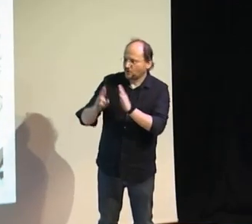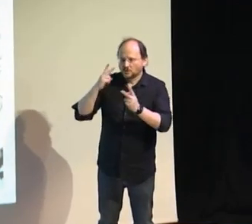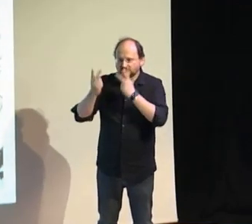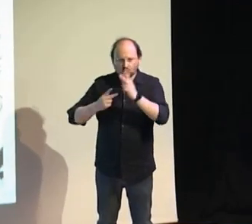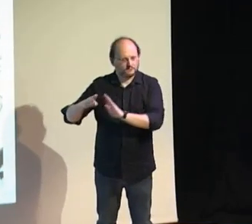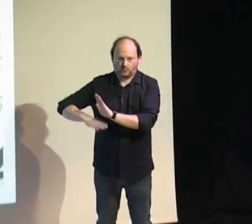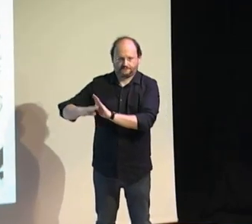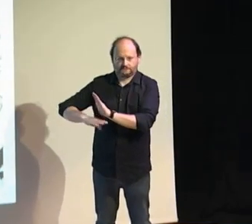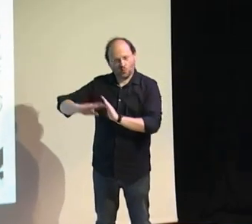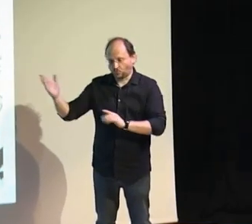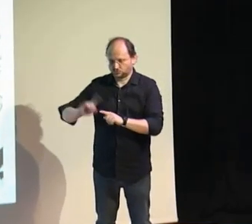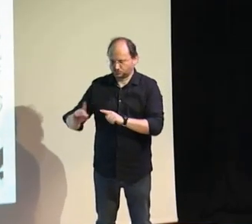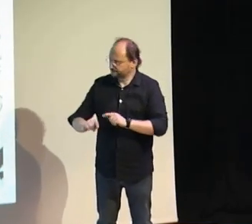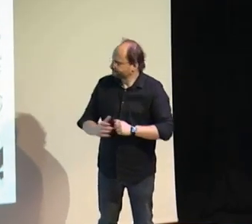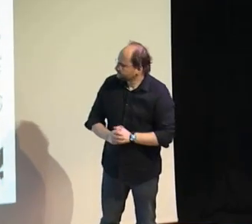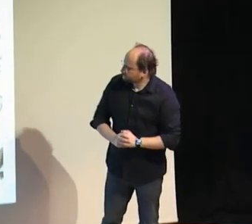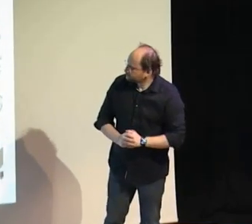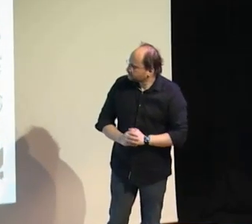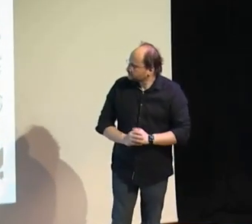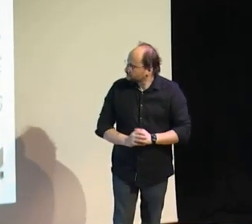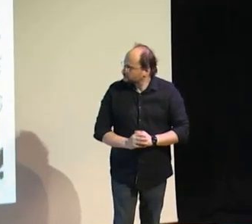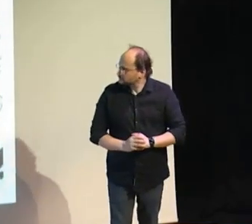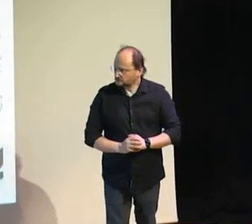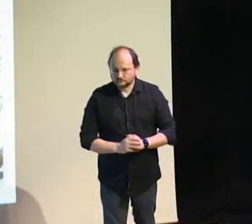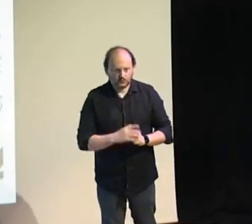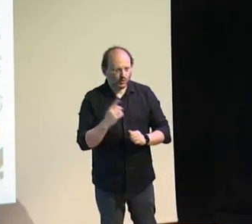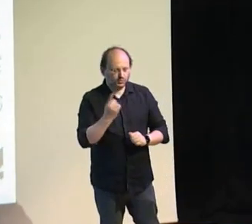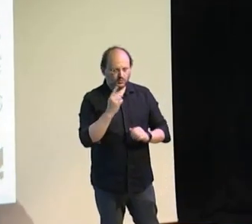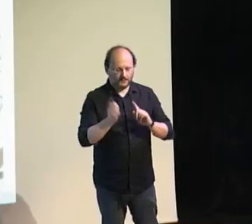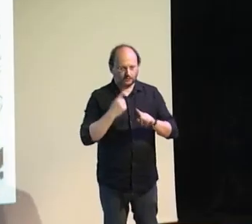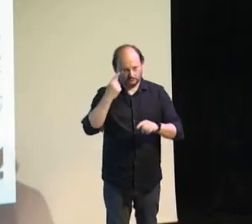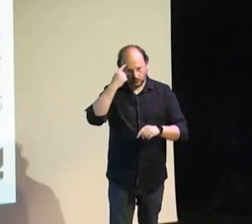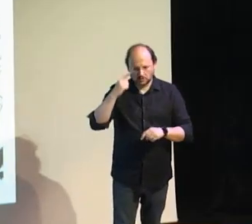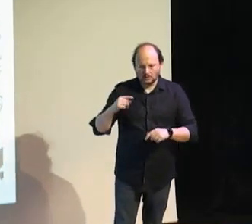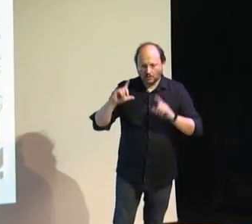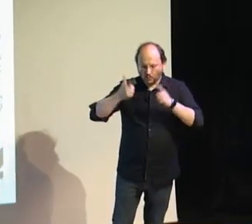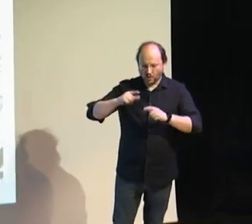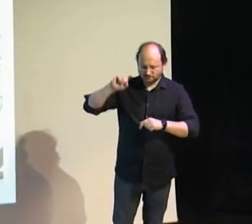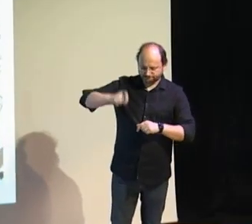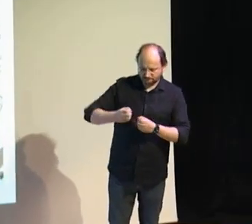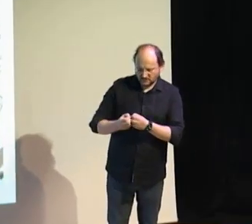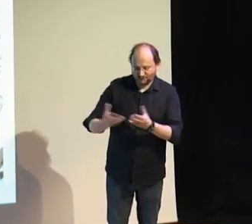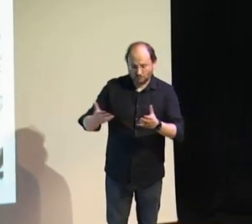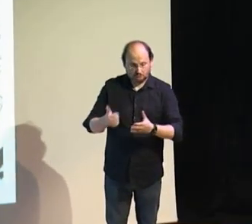quelques particularités. Eux, ils avaient beaucoup moins de références visuelles, ils avaient développé autre chose. Donc ce qui est important, c'est de comprendre